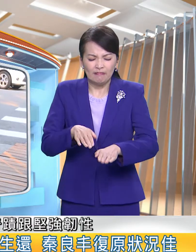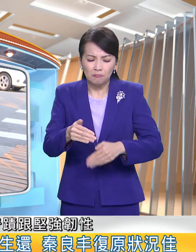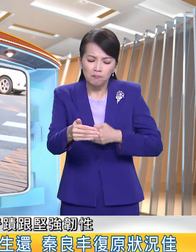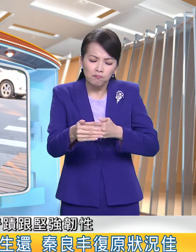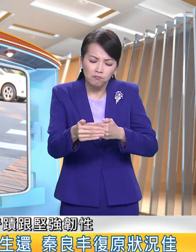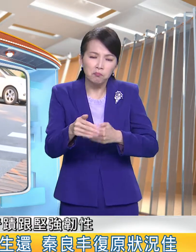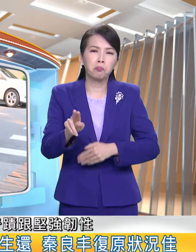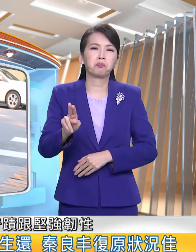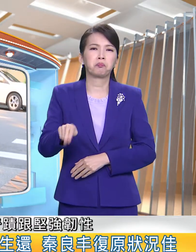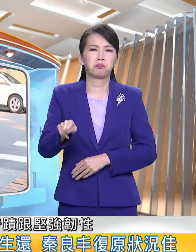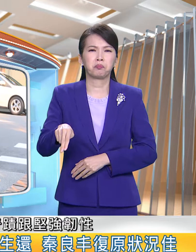性。